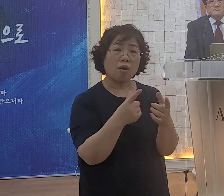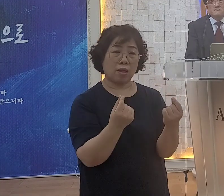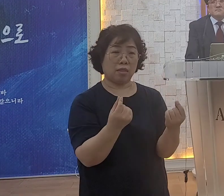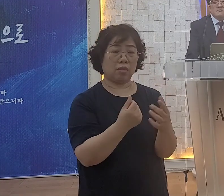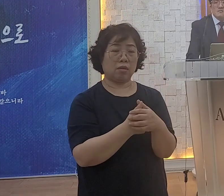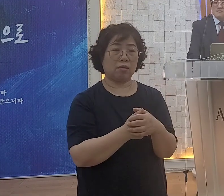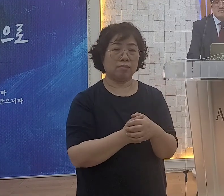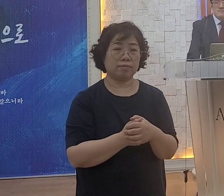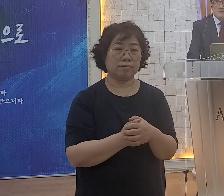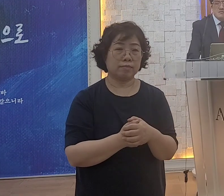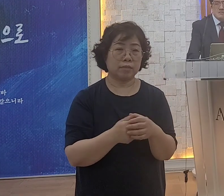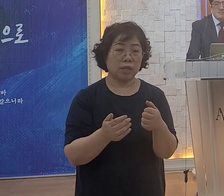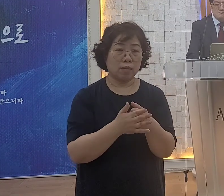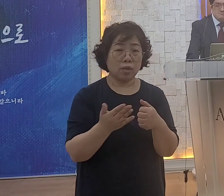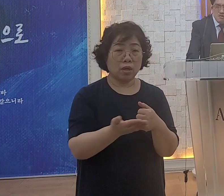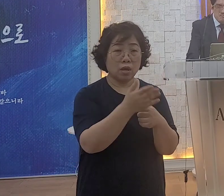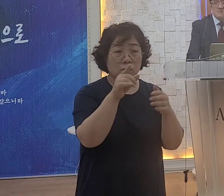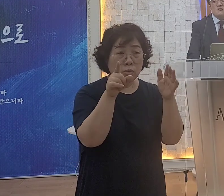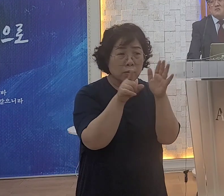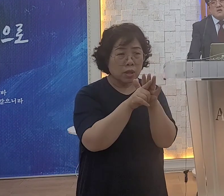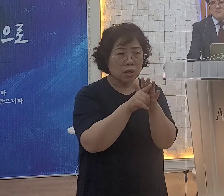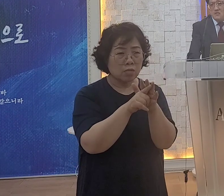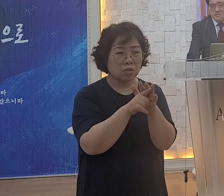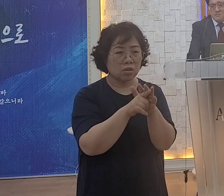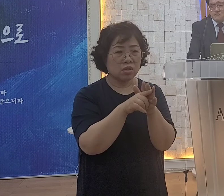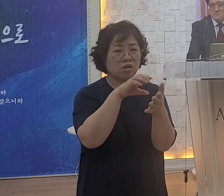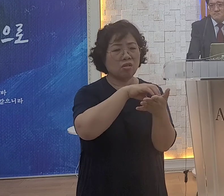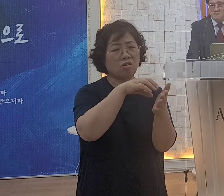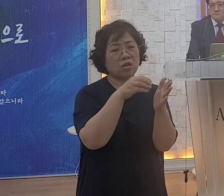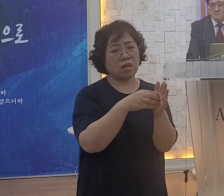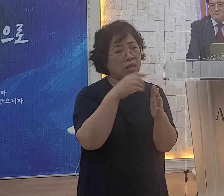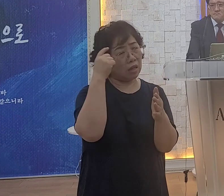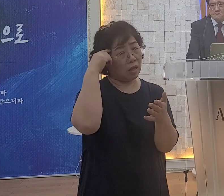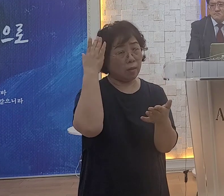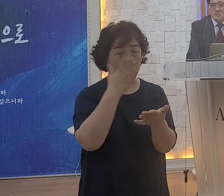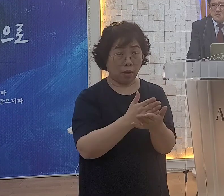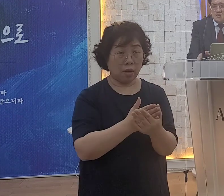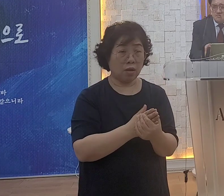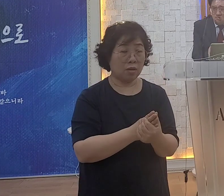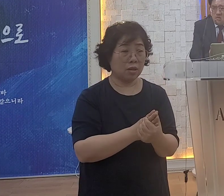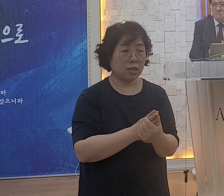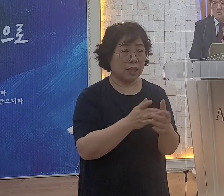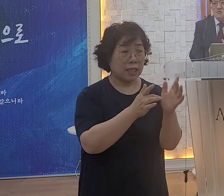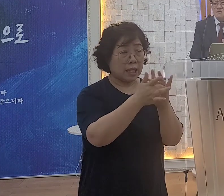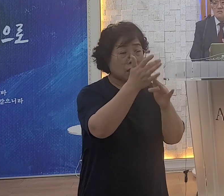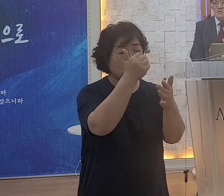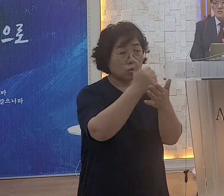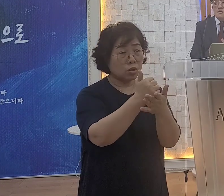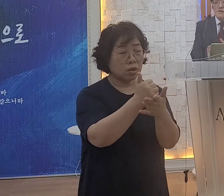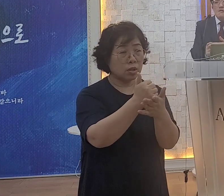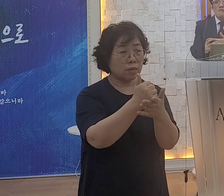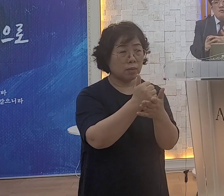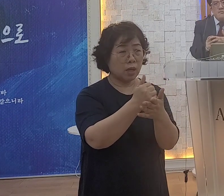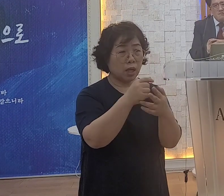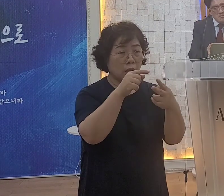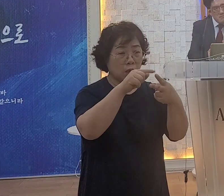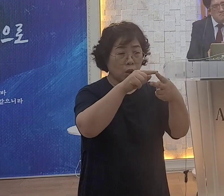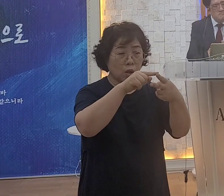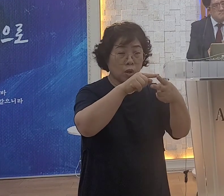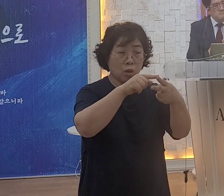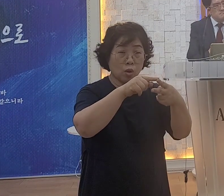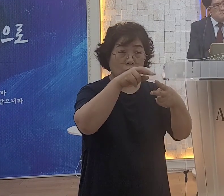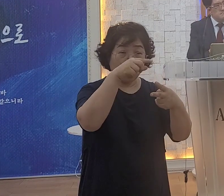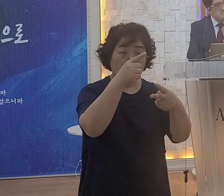그래서 여러분 믿음을 두리뭉실하게 생각하면 안 됩니다. 이 속량과